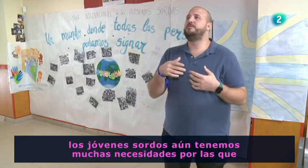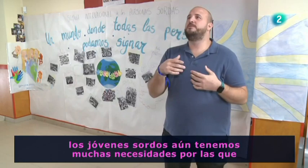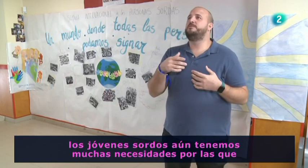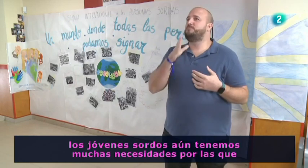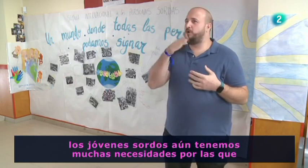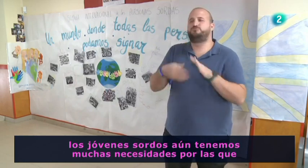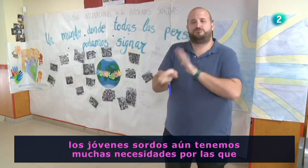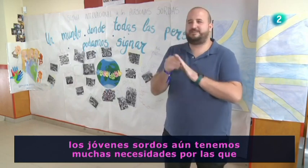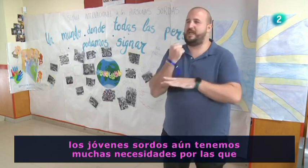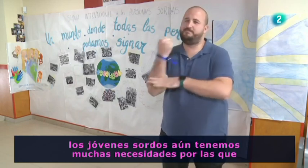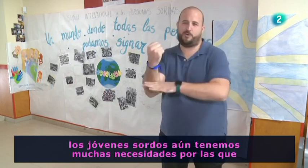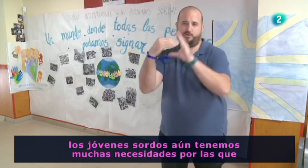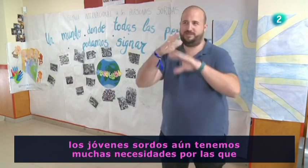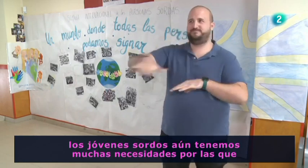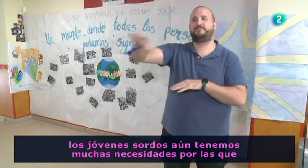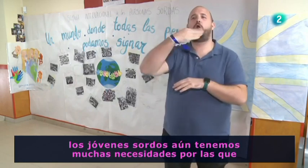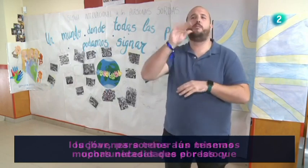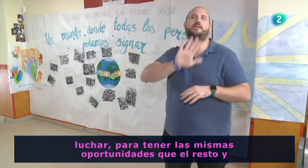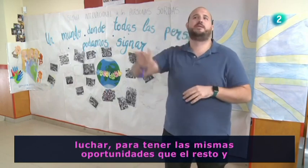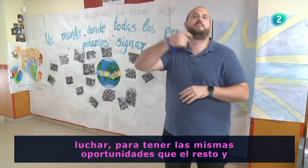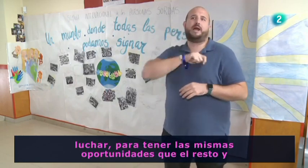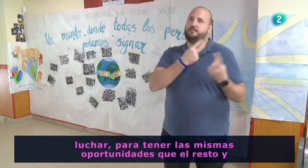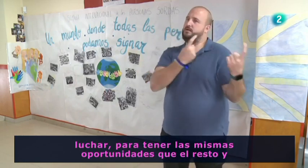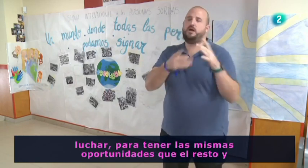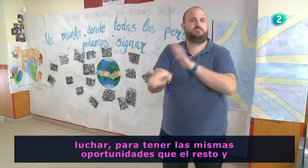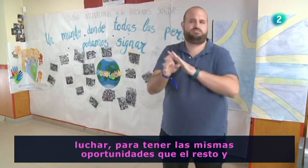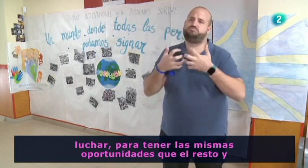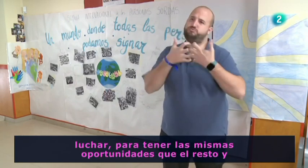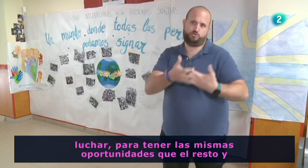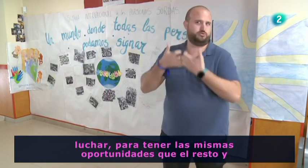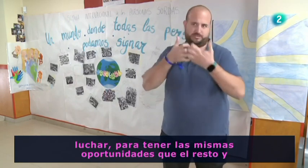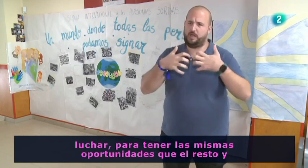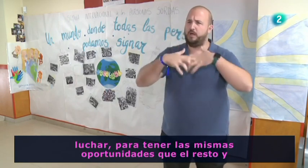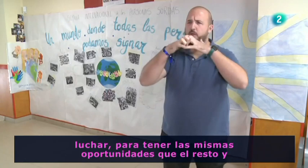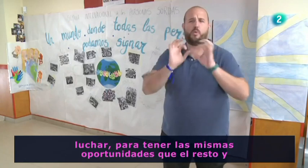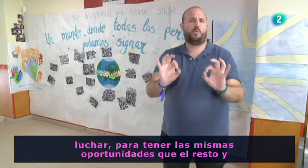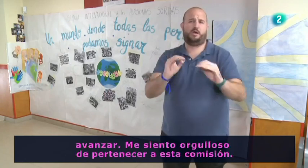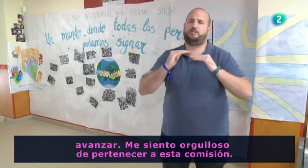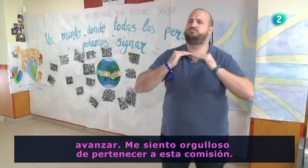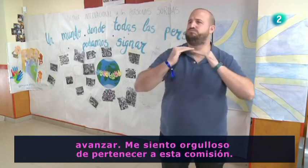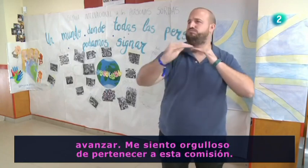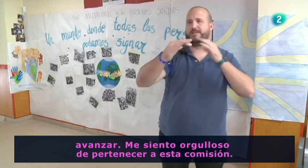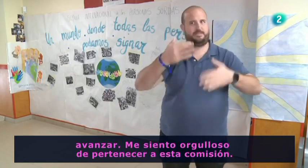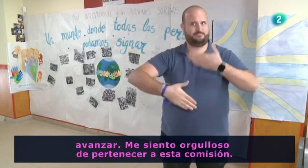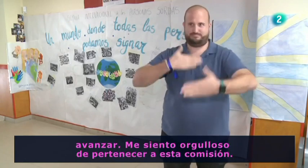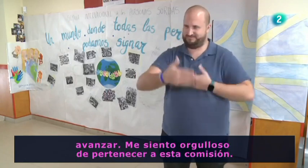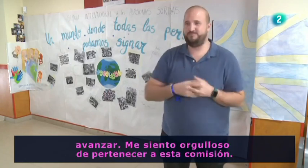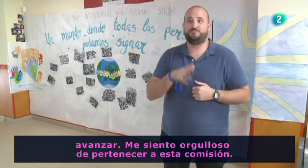tenemos muchas necesidades por las que luchar para tener las mismas oportunidades que el resto y avanzar. Me siento orgulloso